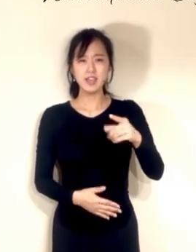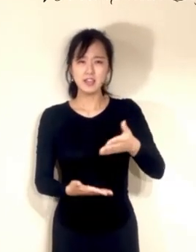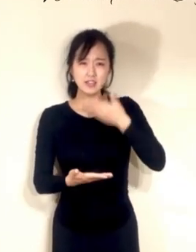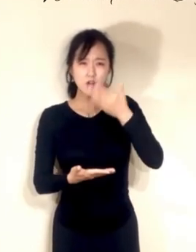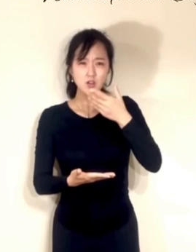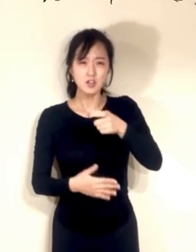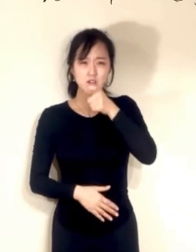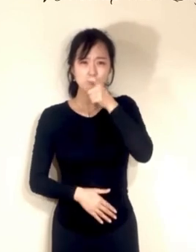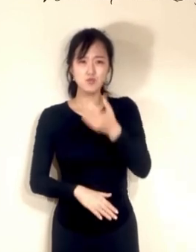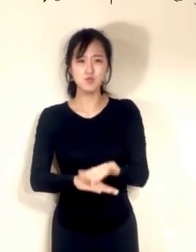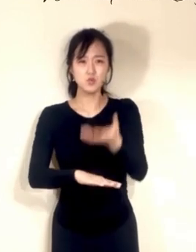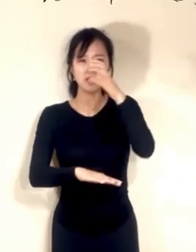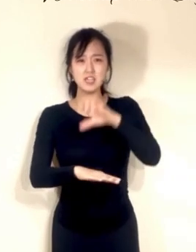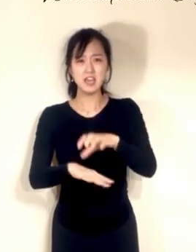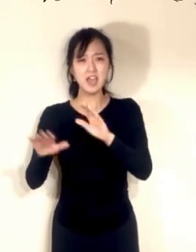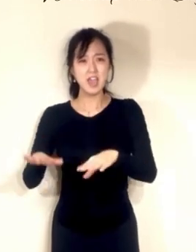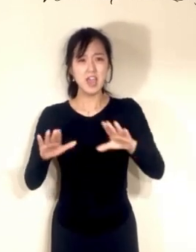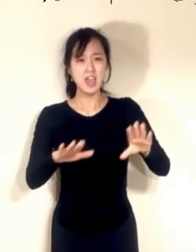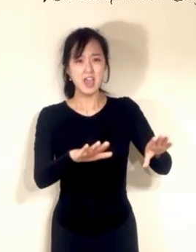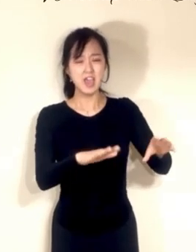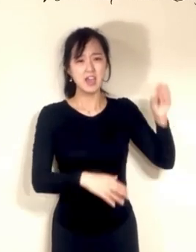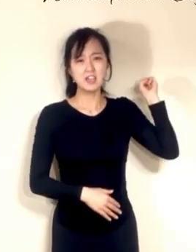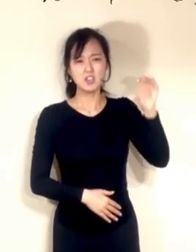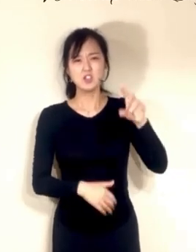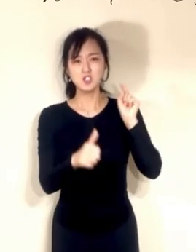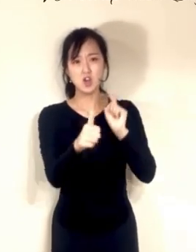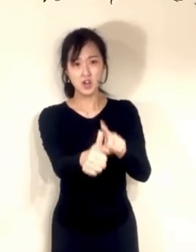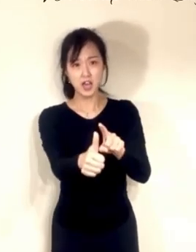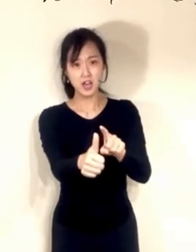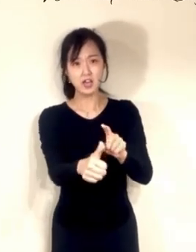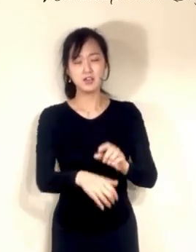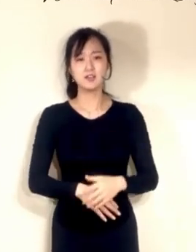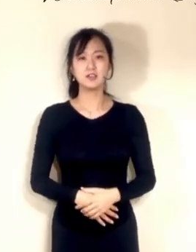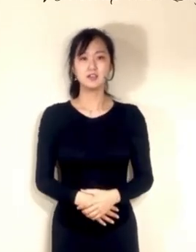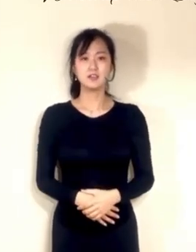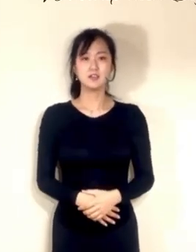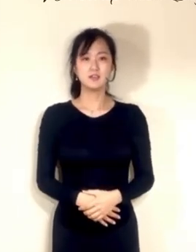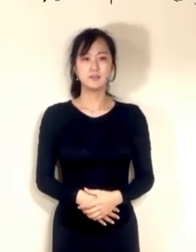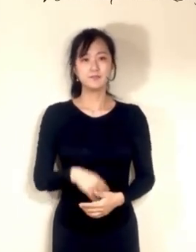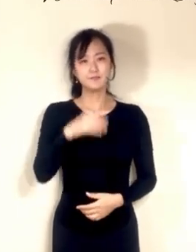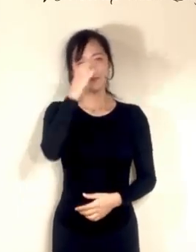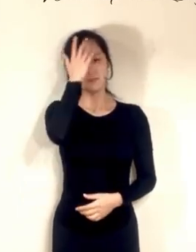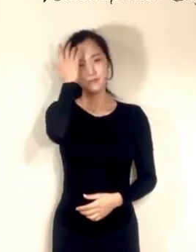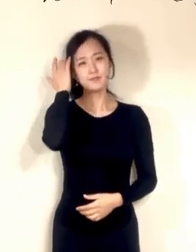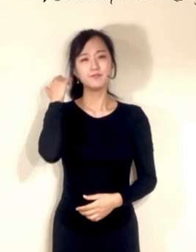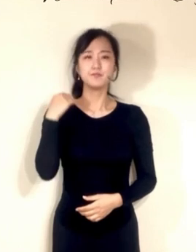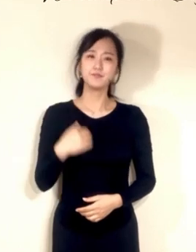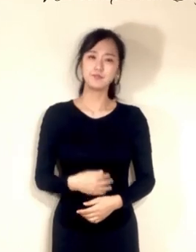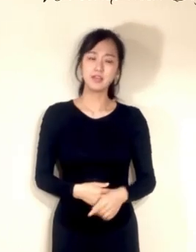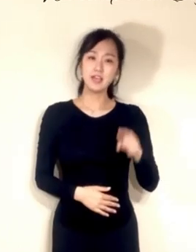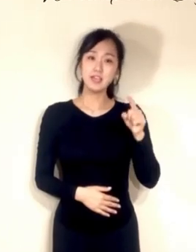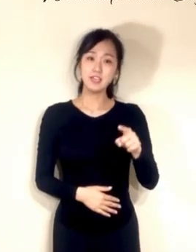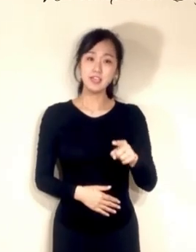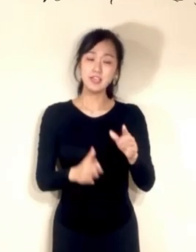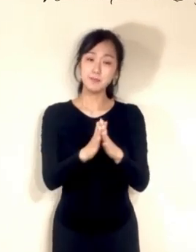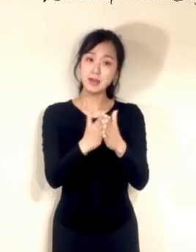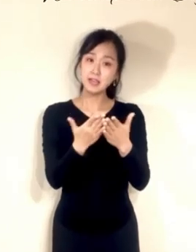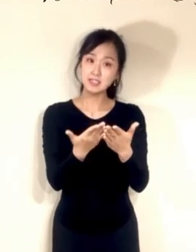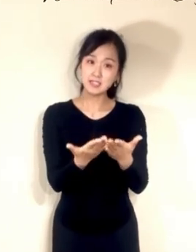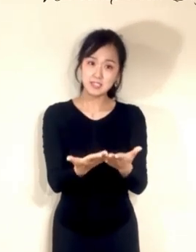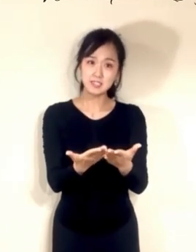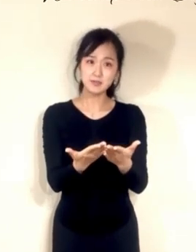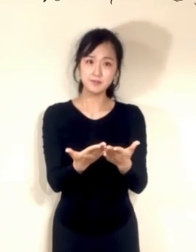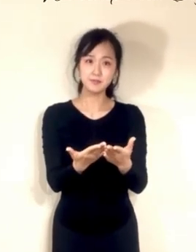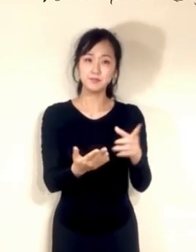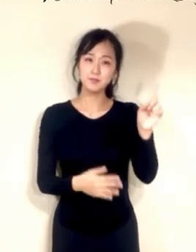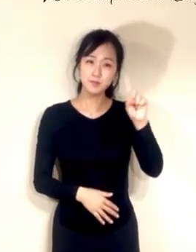내 떡을 물 위에 던져라. 여러 날 후에 도로 찾으리라. 여러분, 이 말씀은 바로